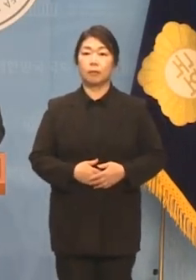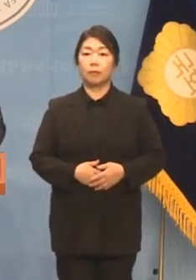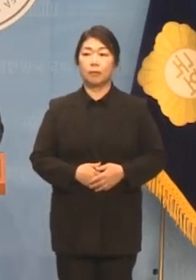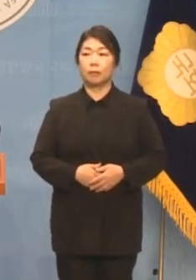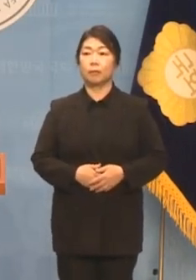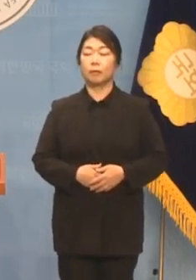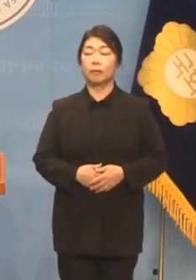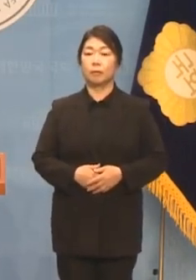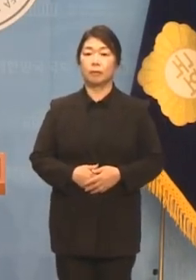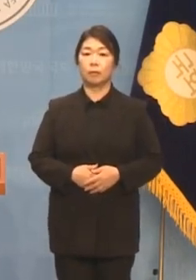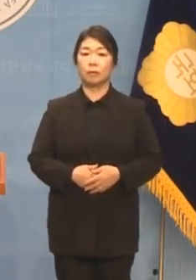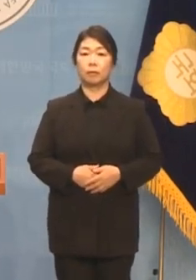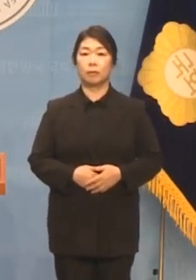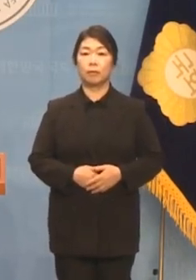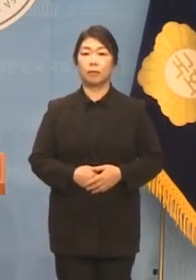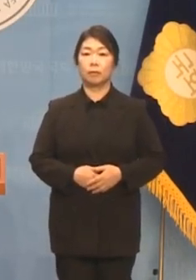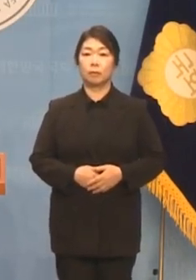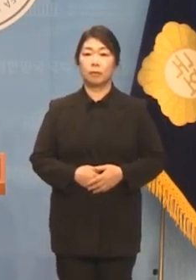이상입니다